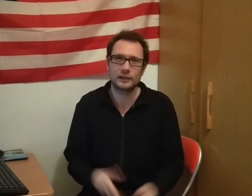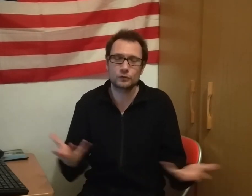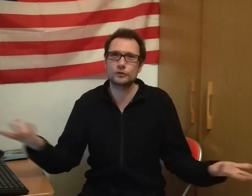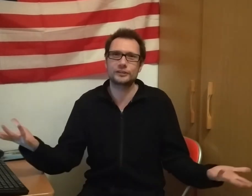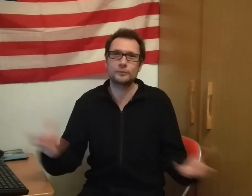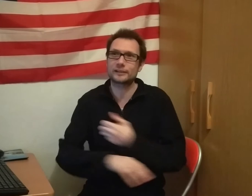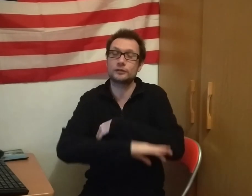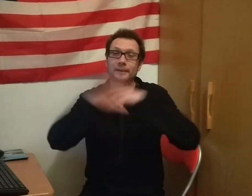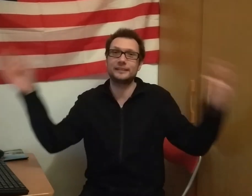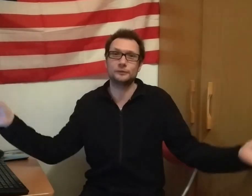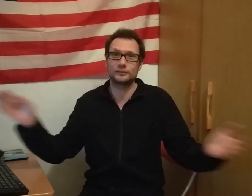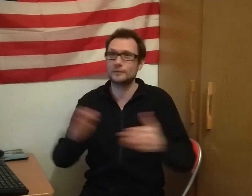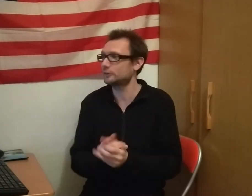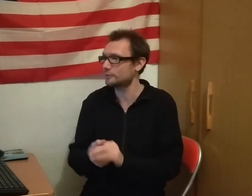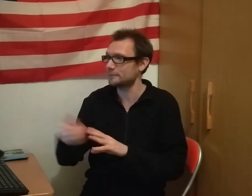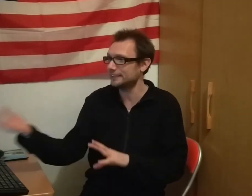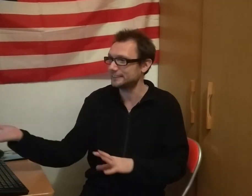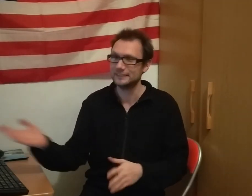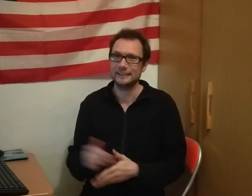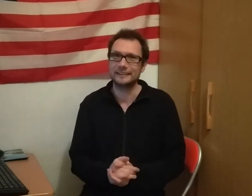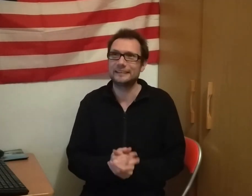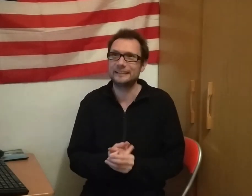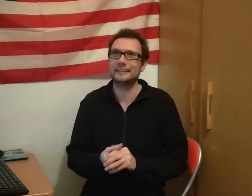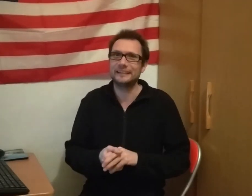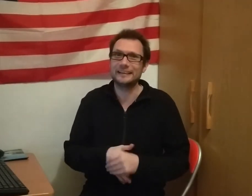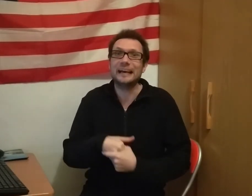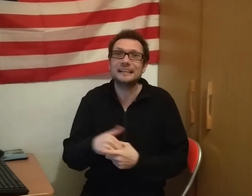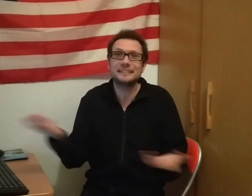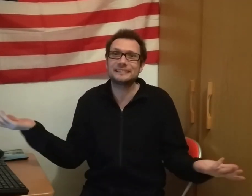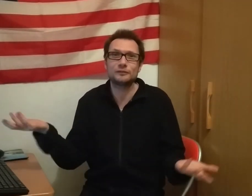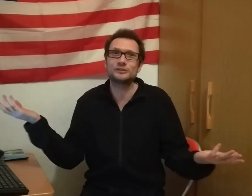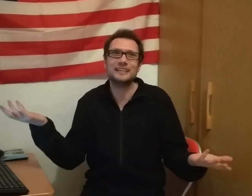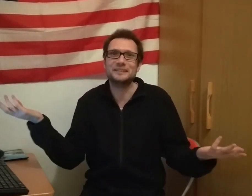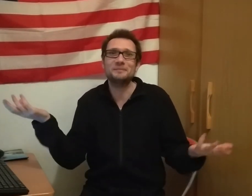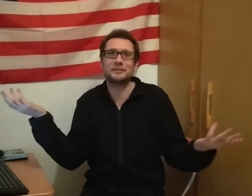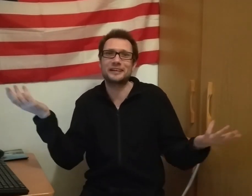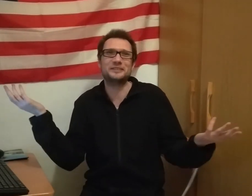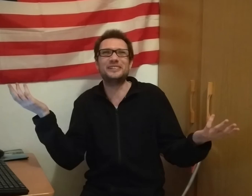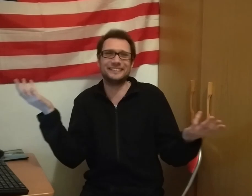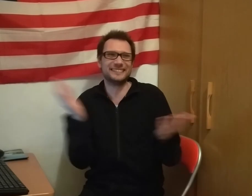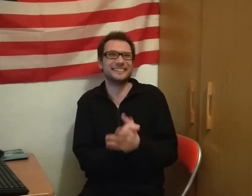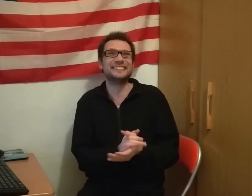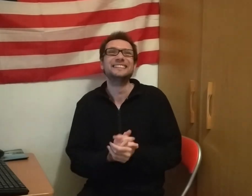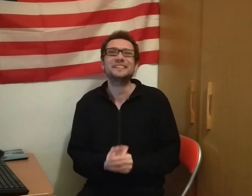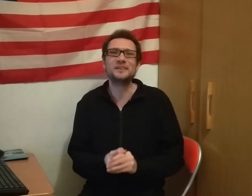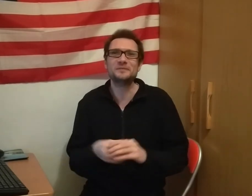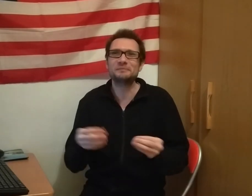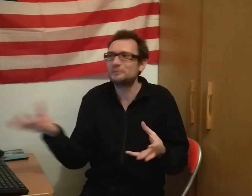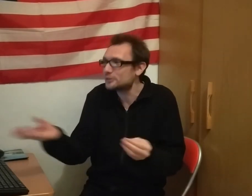algún consejo para que estoy perdido. Me estoy hablando con mi amiga y a ella sí le está funcionando mejor que yo. Poco